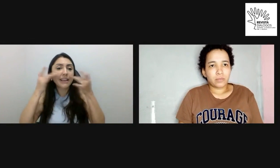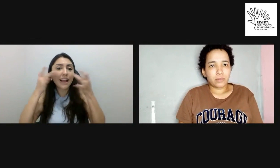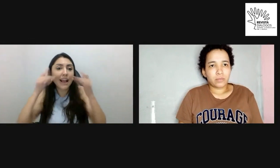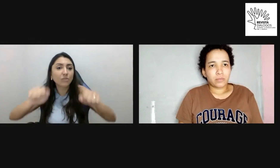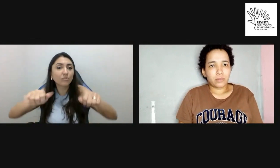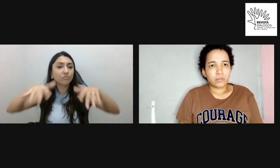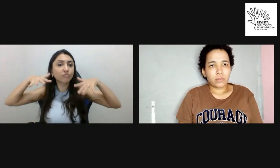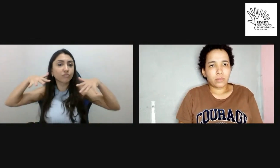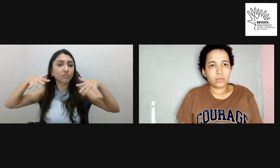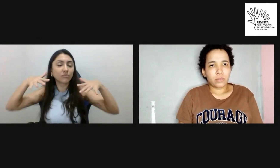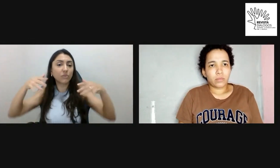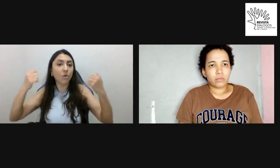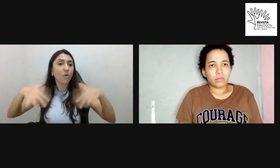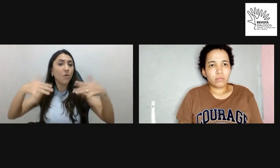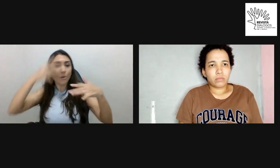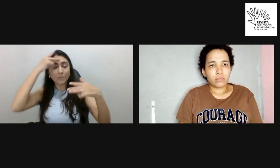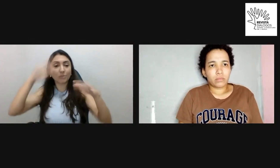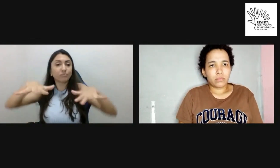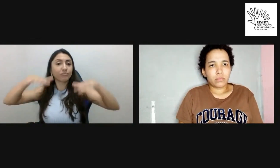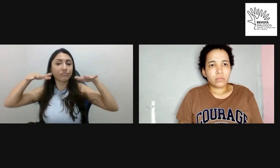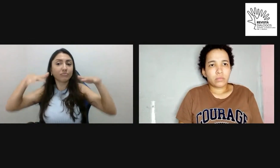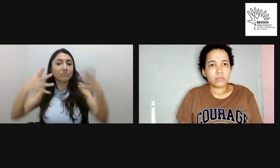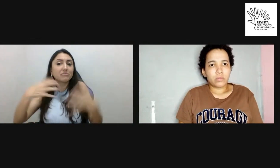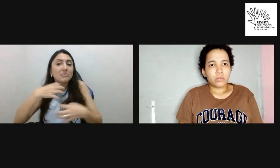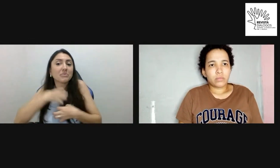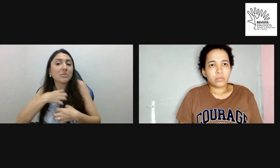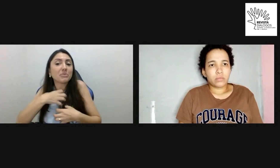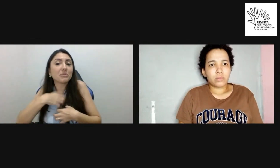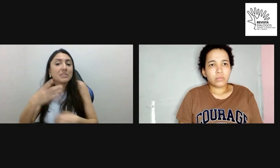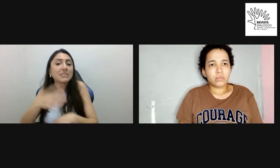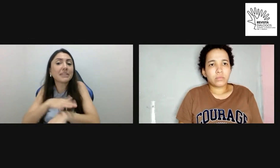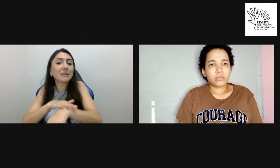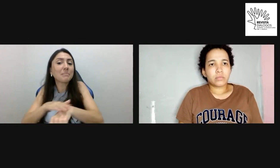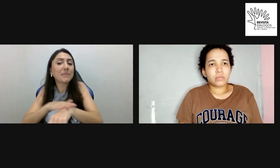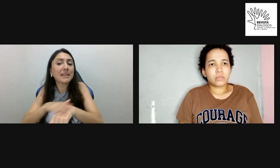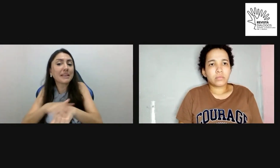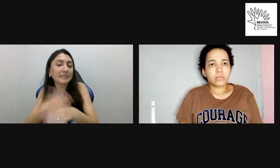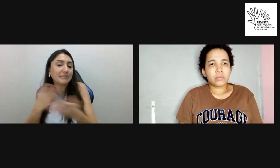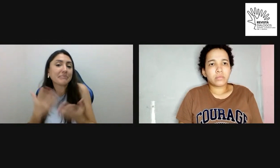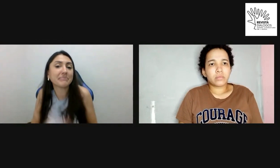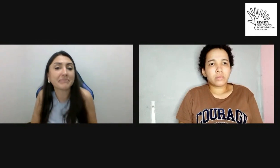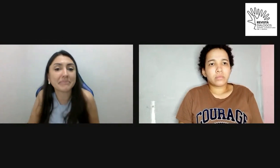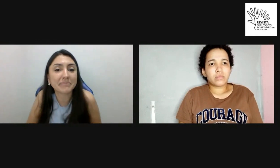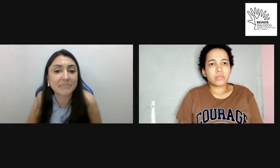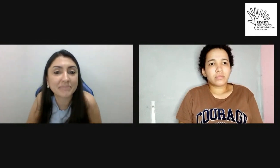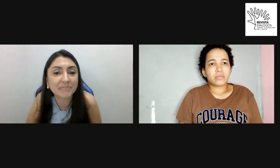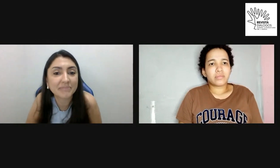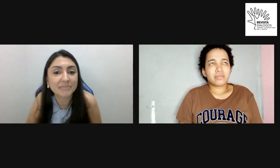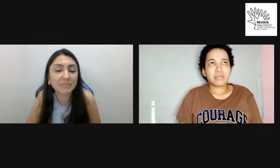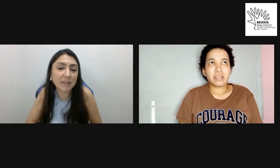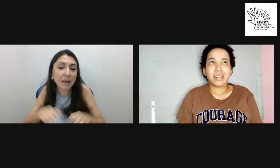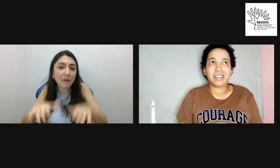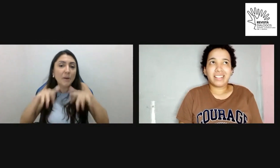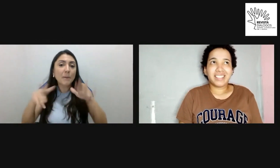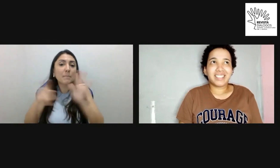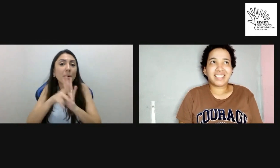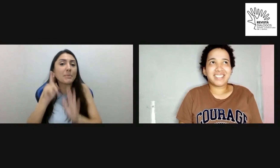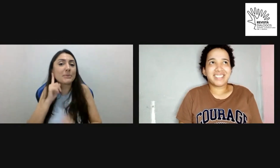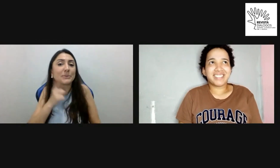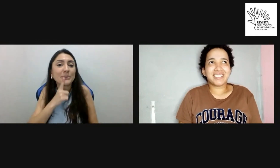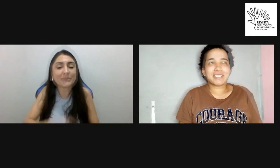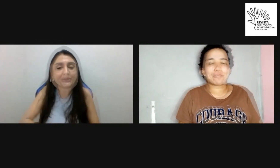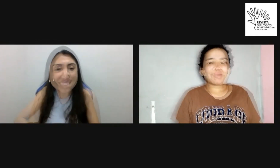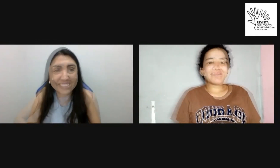Você já esteve em teatro com um grande público? Como é estar em frente à plateia? Como é sentir essa sensação na pele quando a plateia é